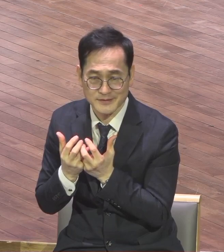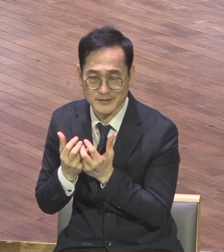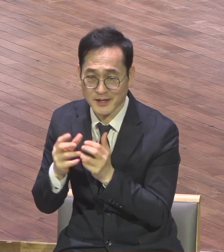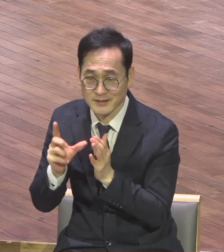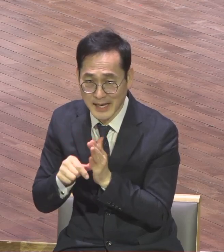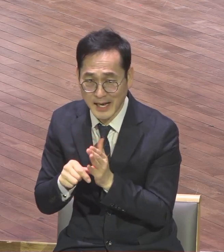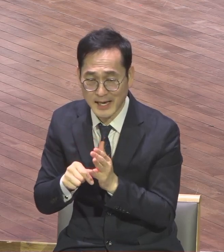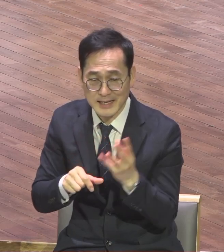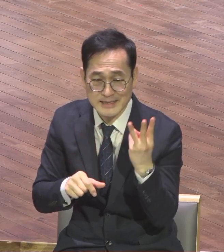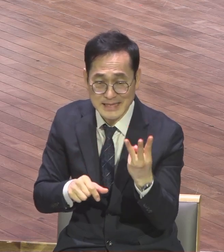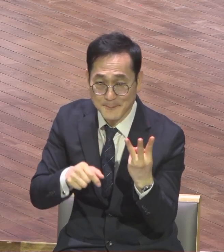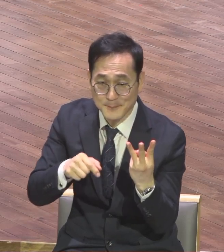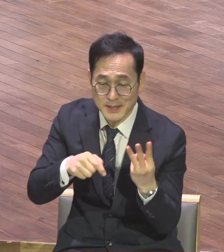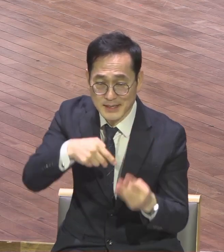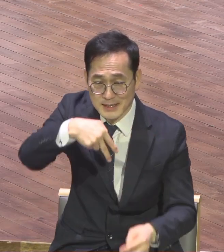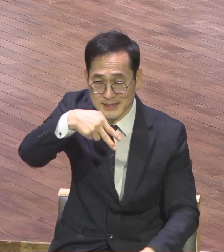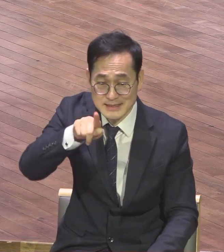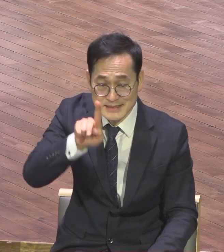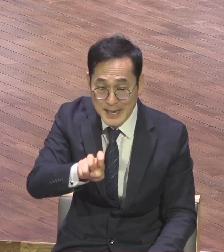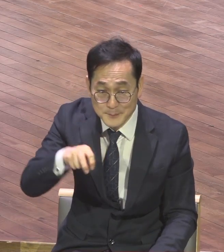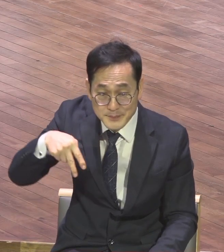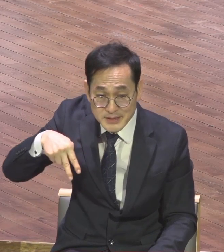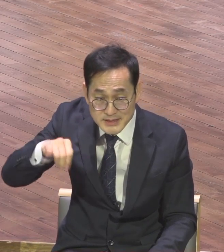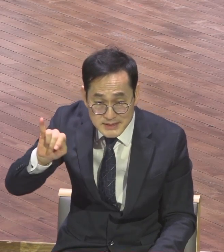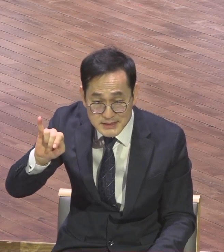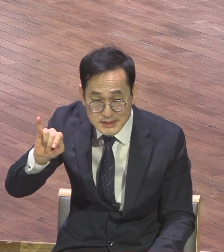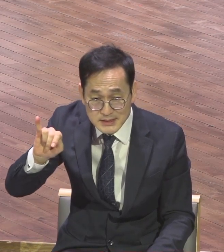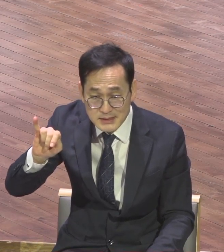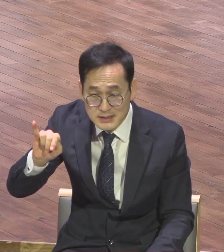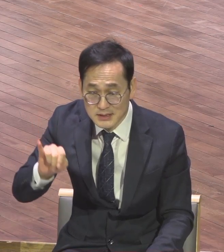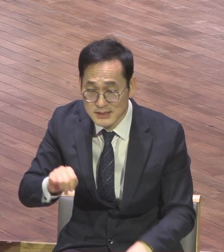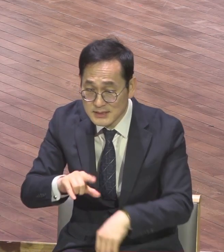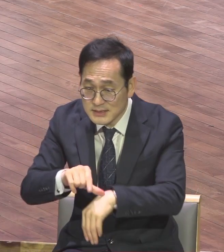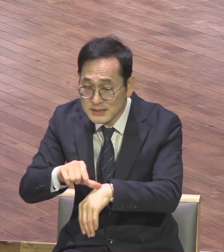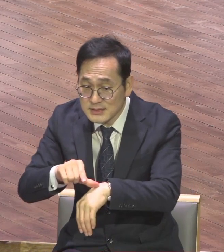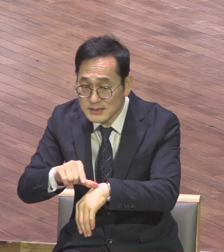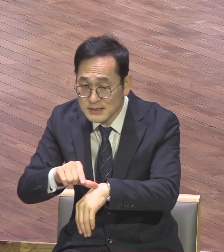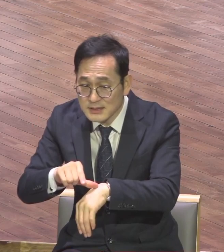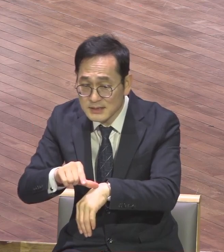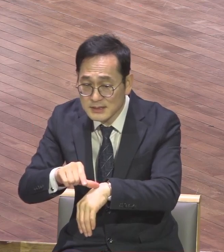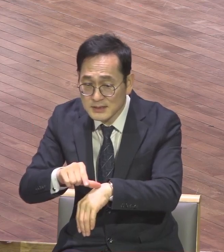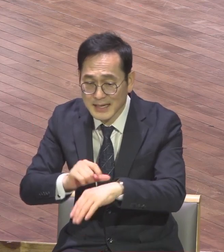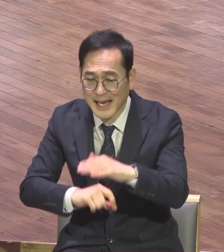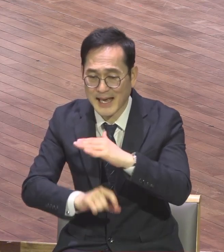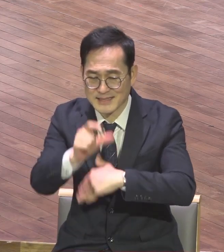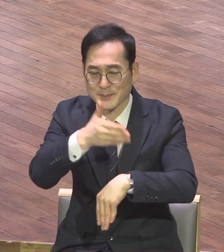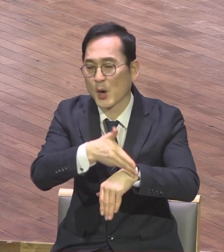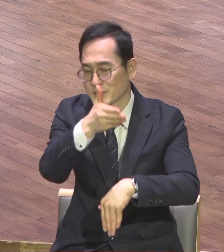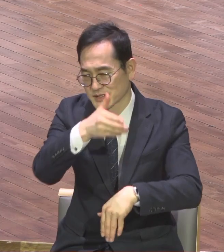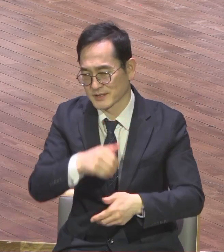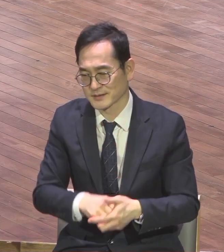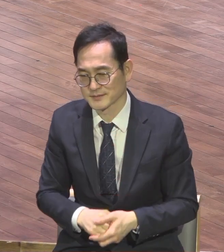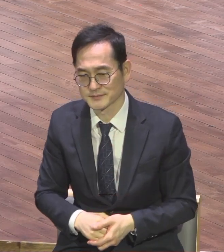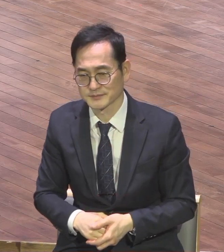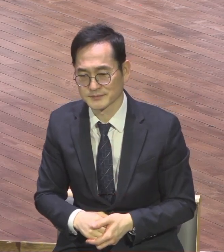밝히고 있습니다. 지금 시간이 제3시 아니냐? 유대인의 제3시는 오전 9시예요.